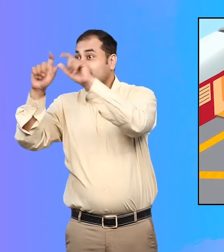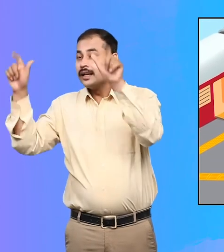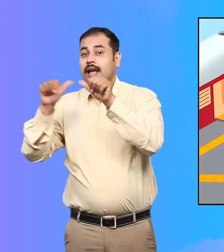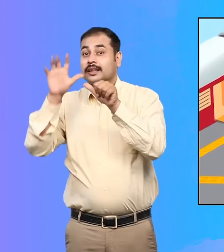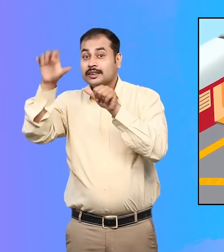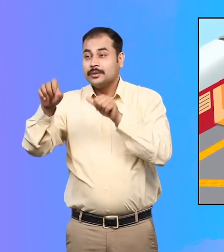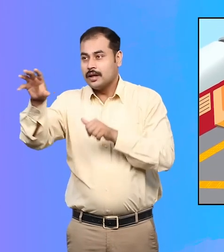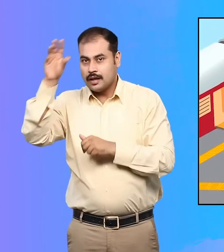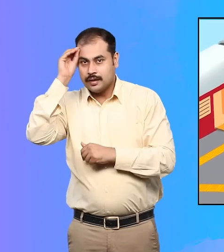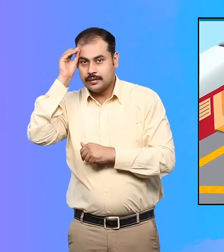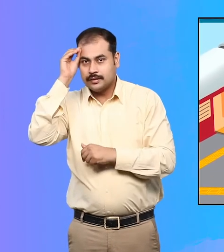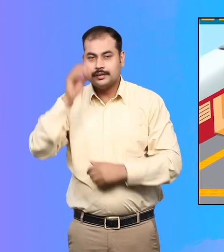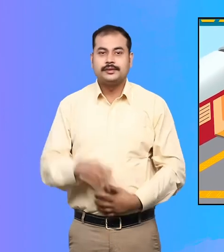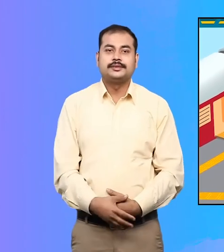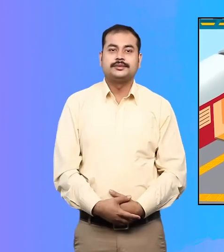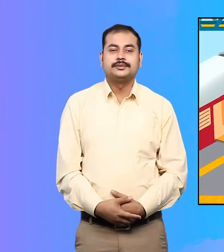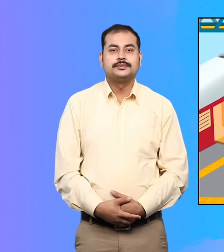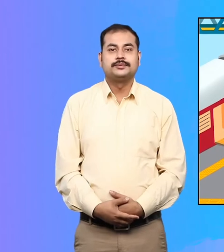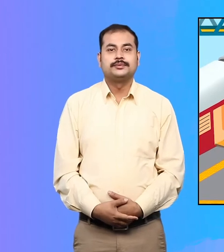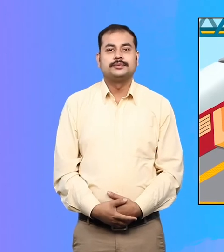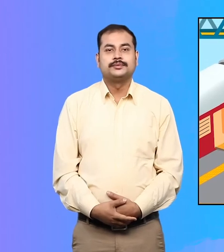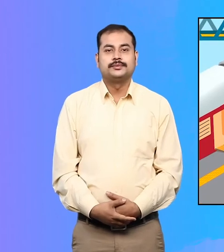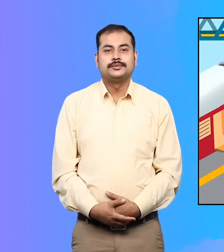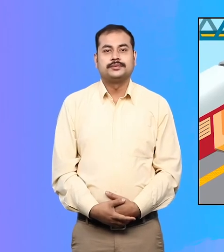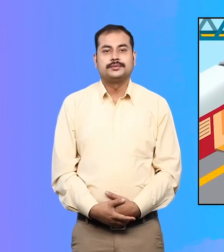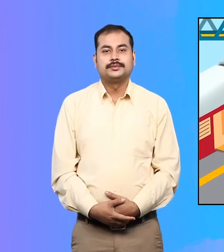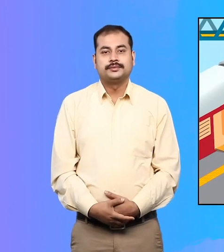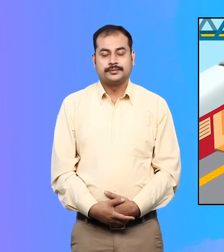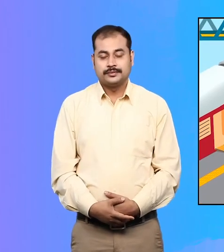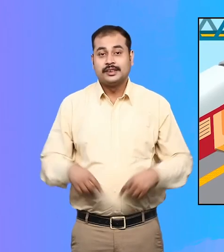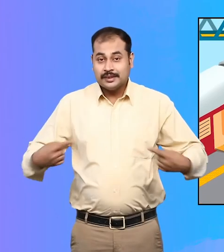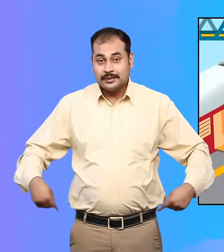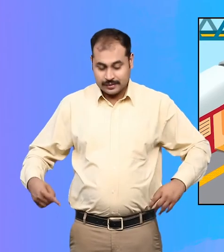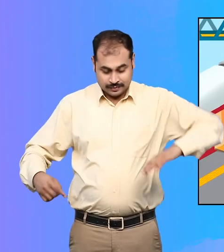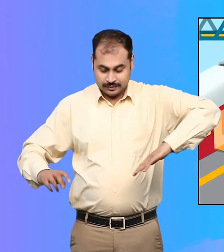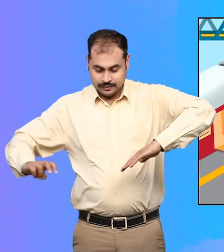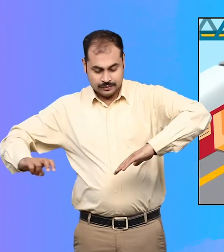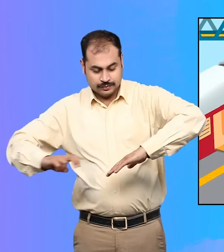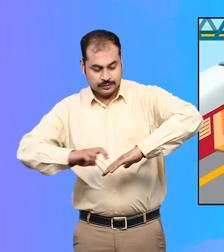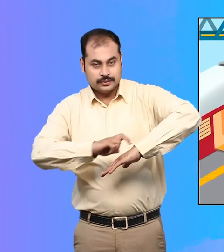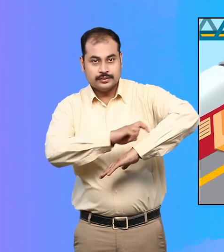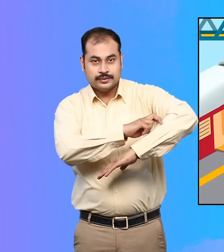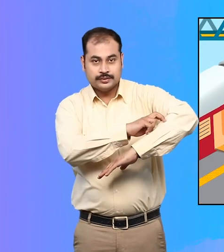और विभिन्न सुविधाओं के बारे में जाने कि पुलिस बल रैंप